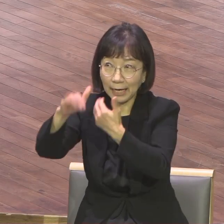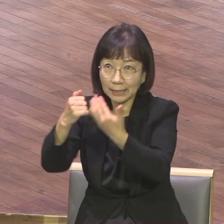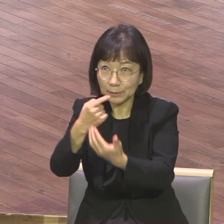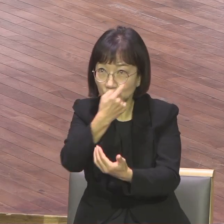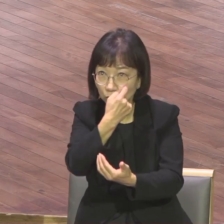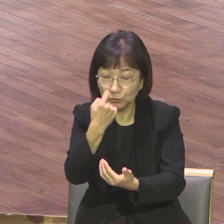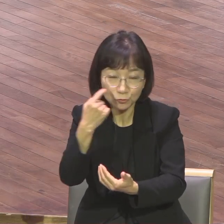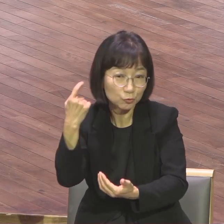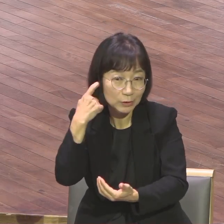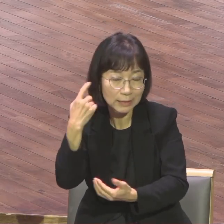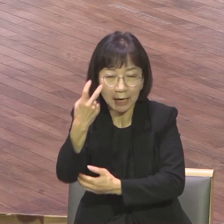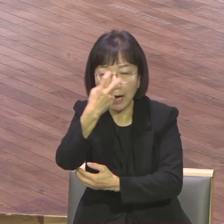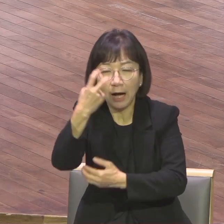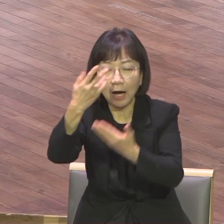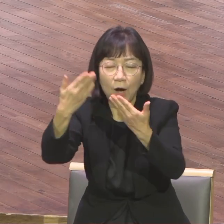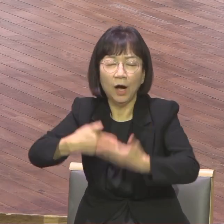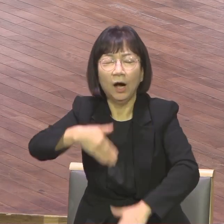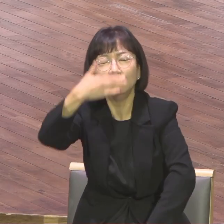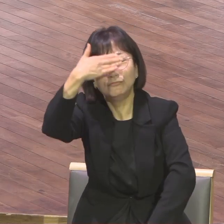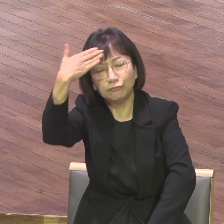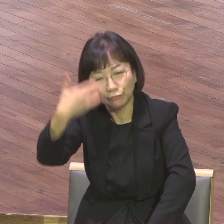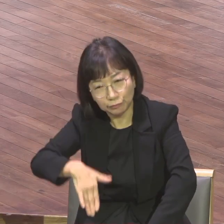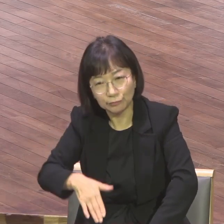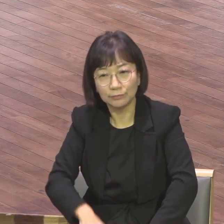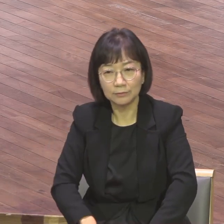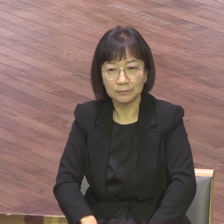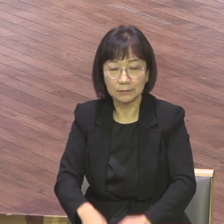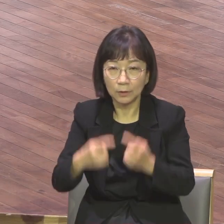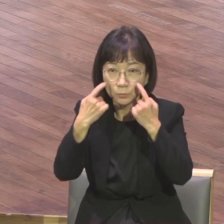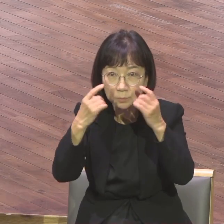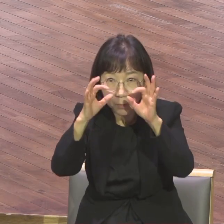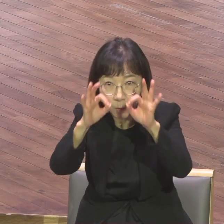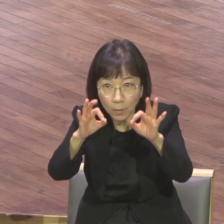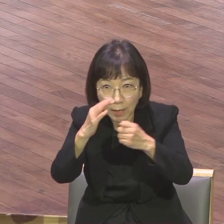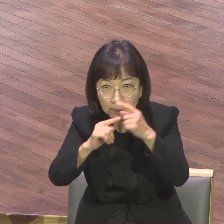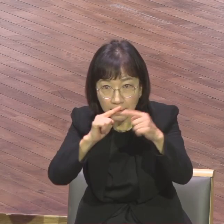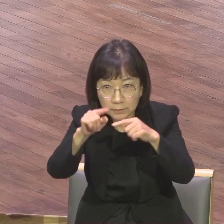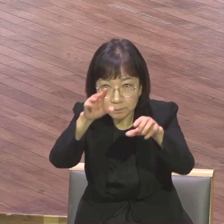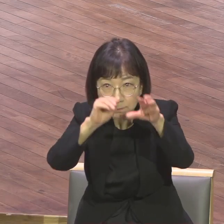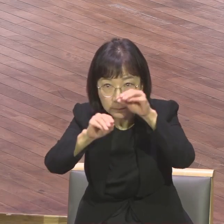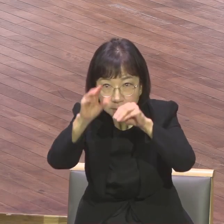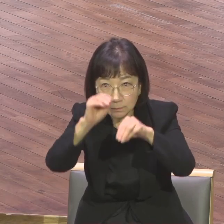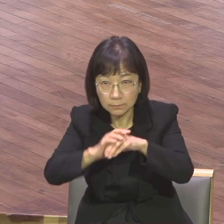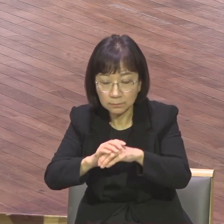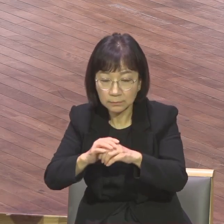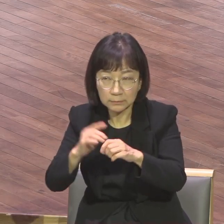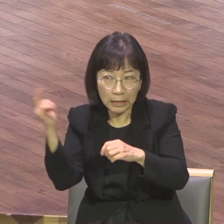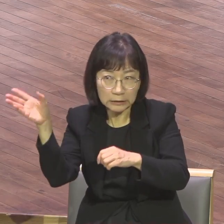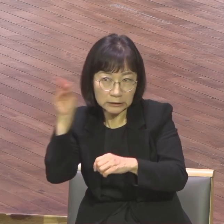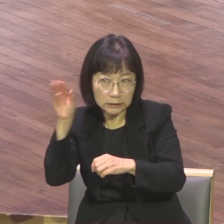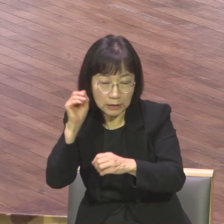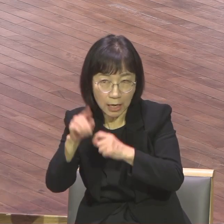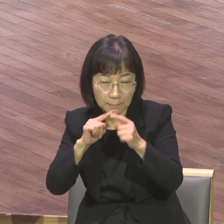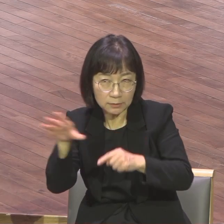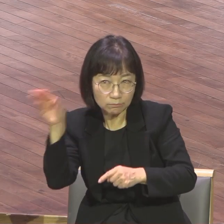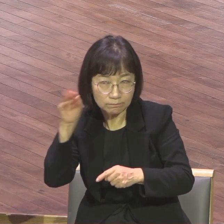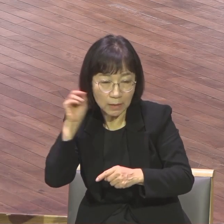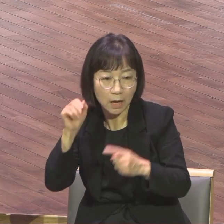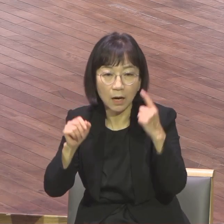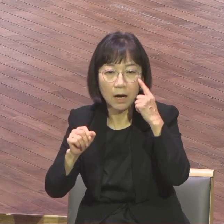읽도록 말씀을 듣도록 말씀으로 구원받기 위해 그랬어. 눈과